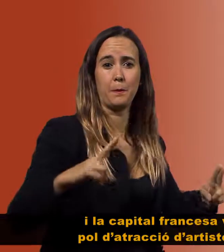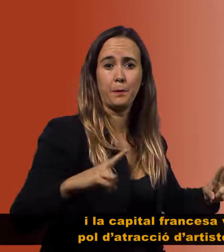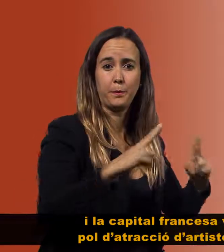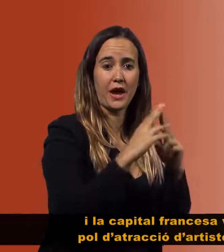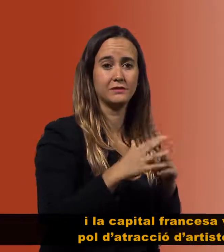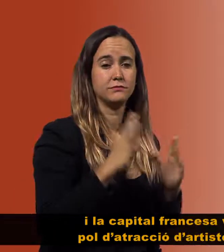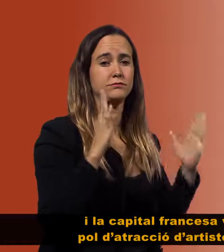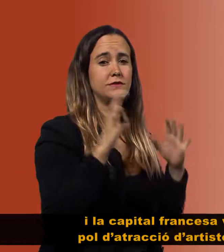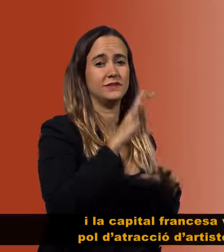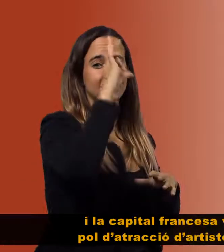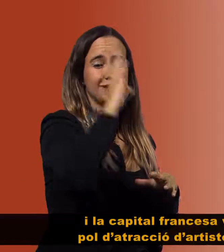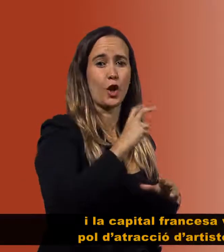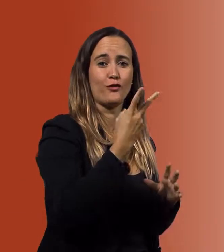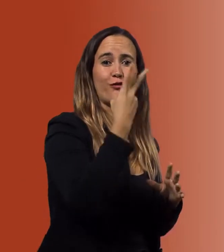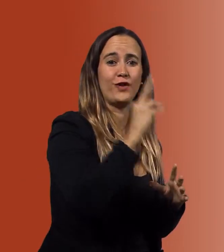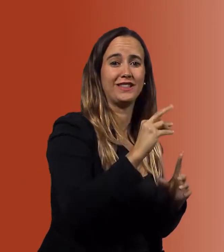una eclosió molt important.